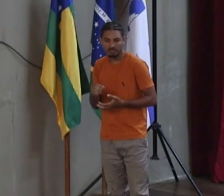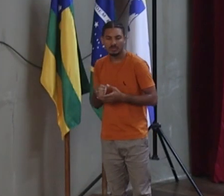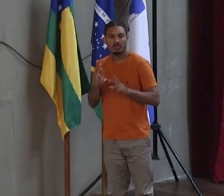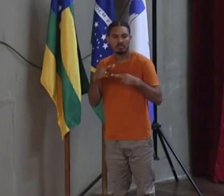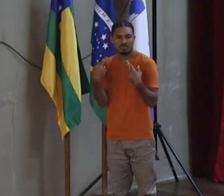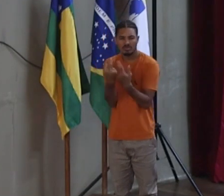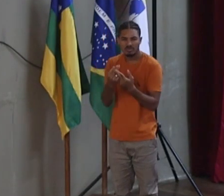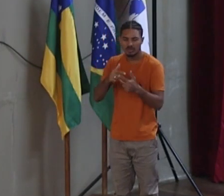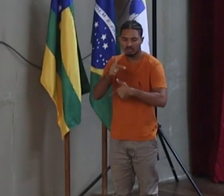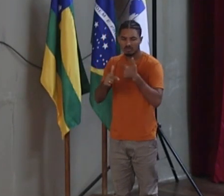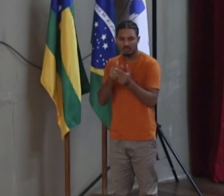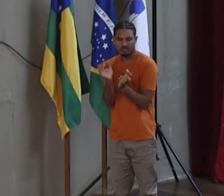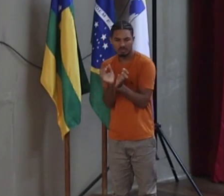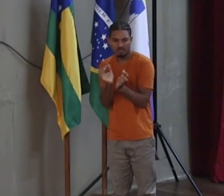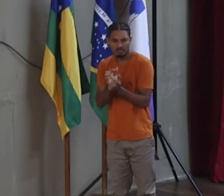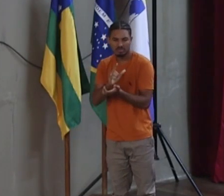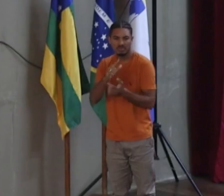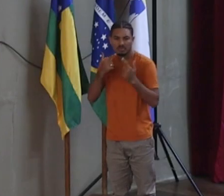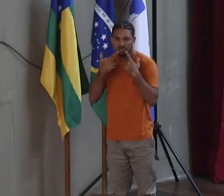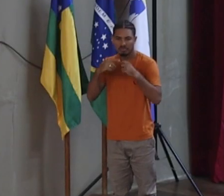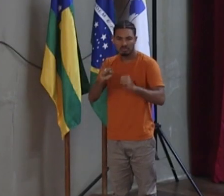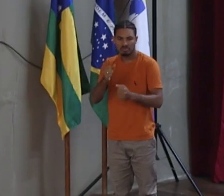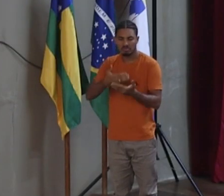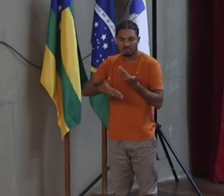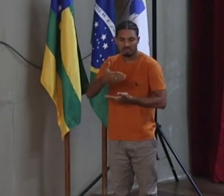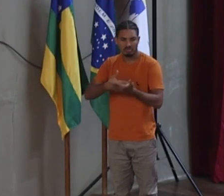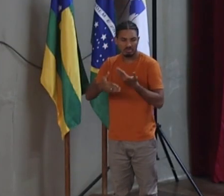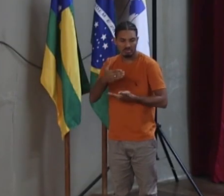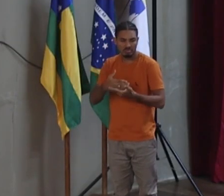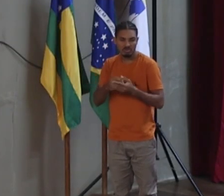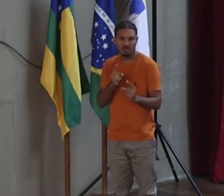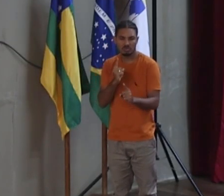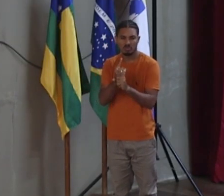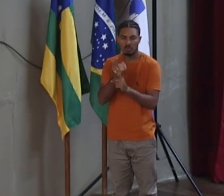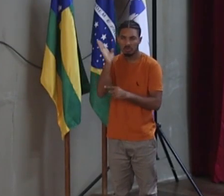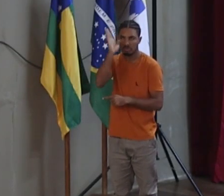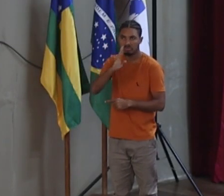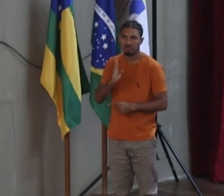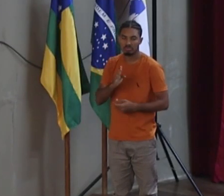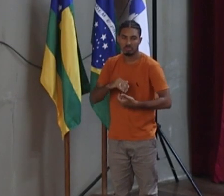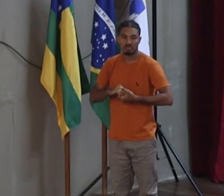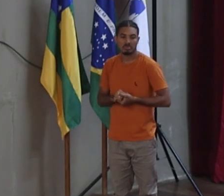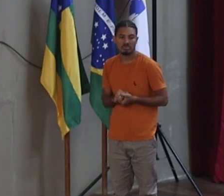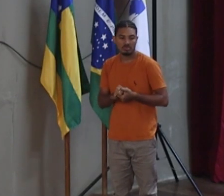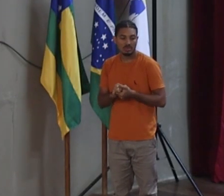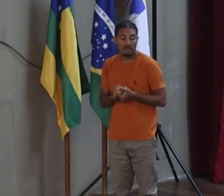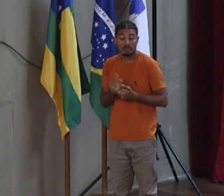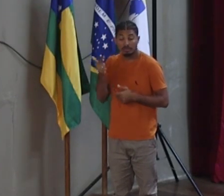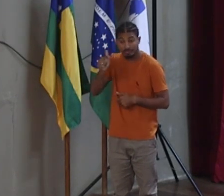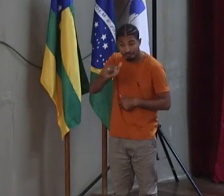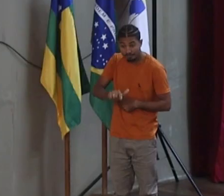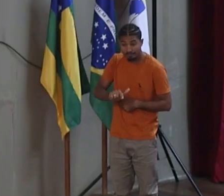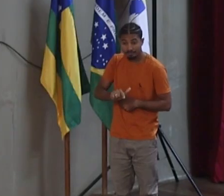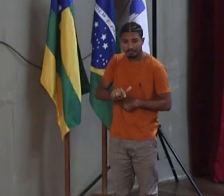de Trabalho de Linguística Aplicada ANPOL, em um encontro nacional da ANPOL. E eu digo de novo que